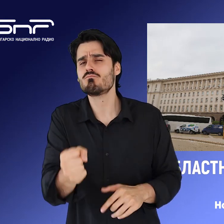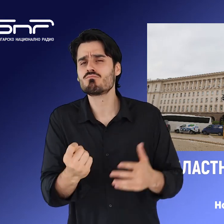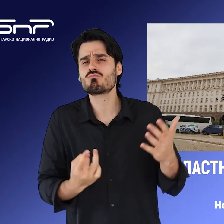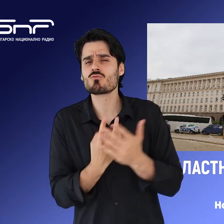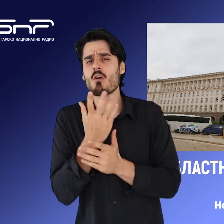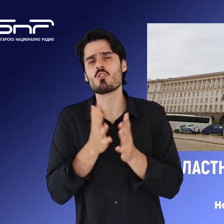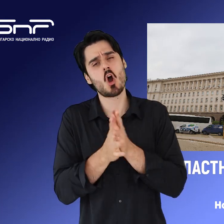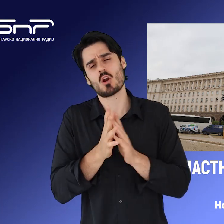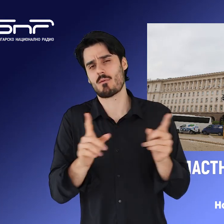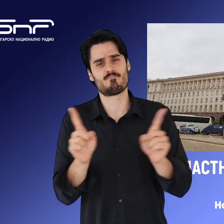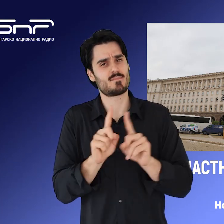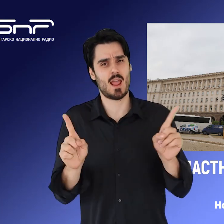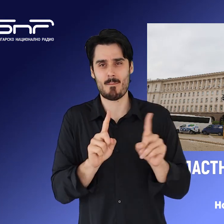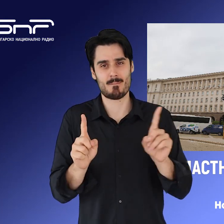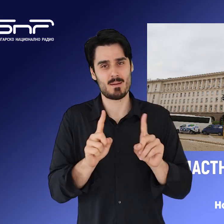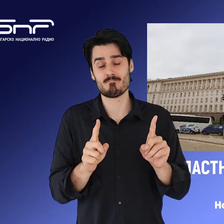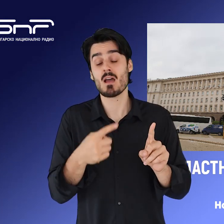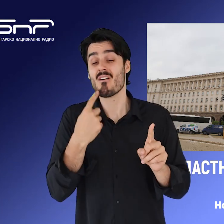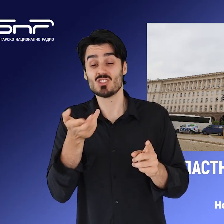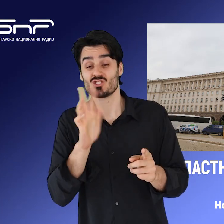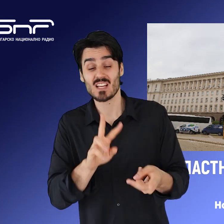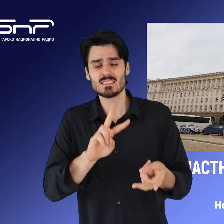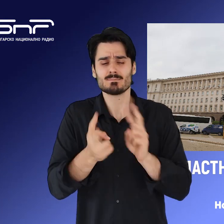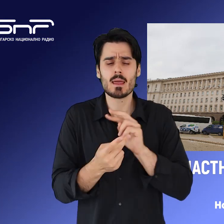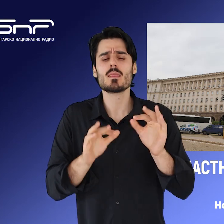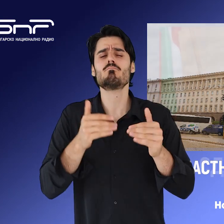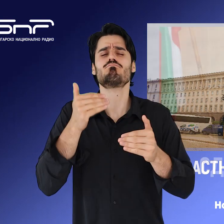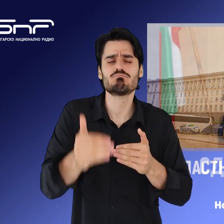Премиерът Николай Денков повтори, че смените ще стават поетапно.